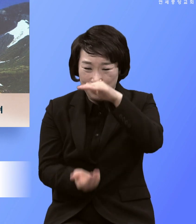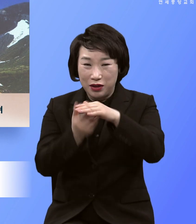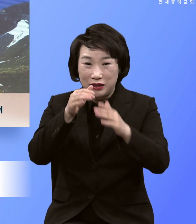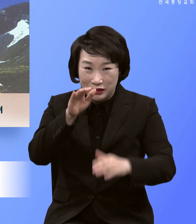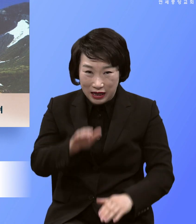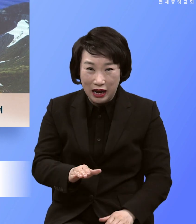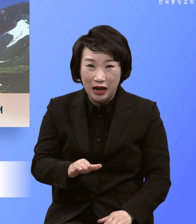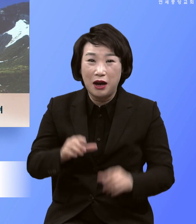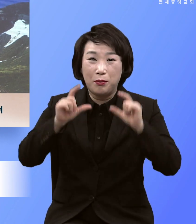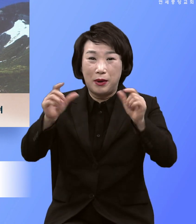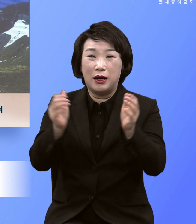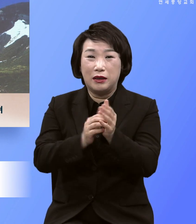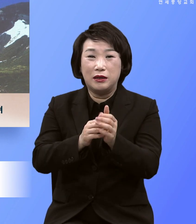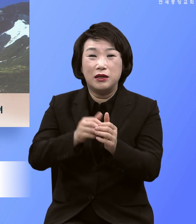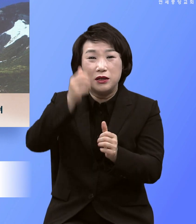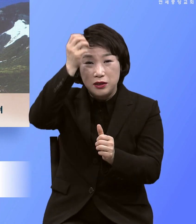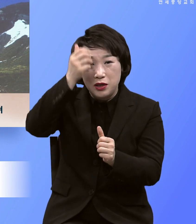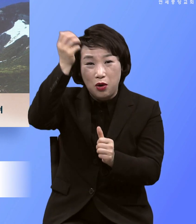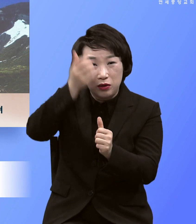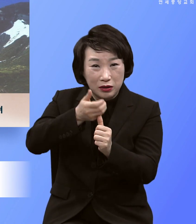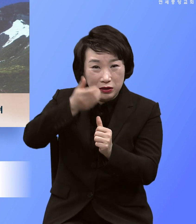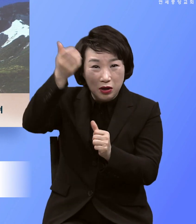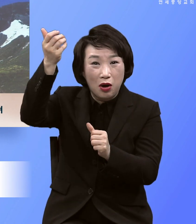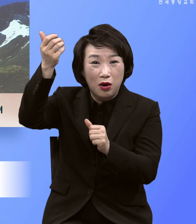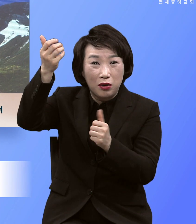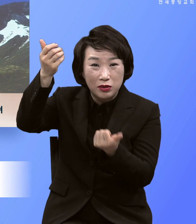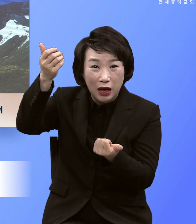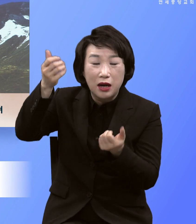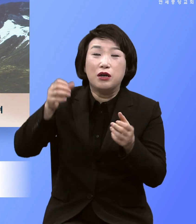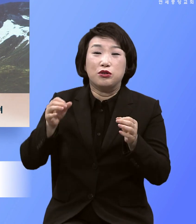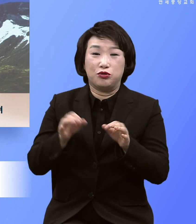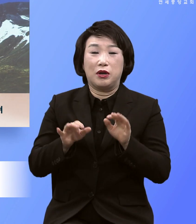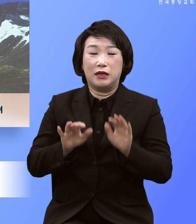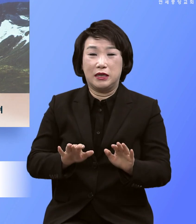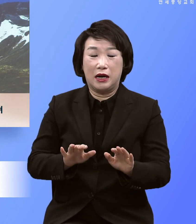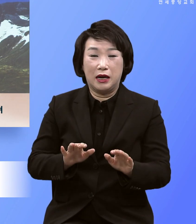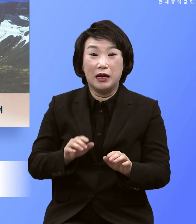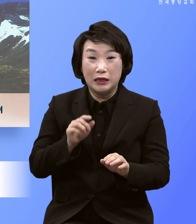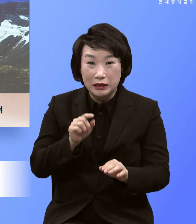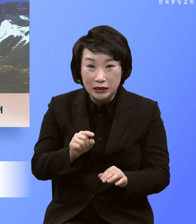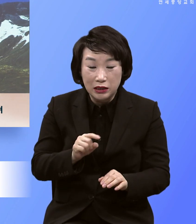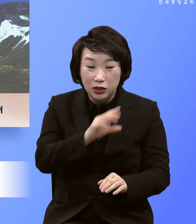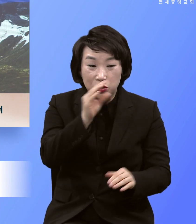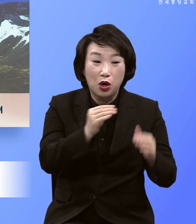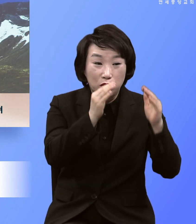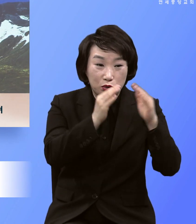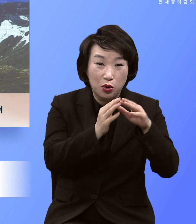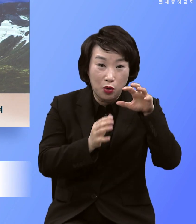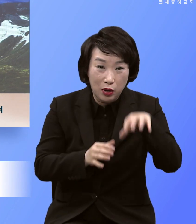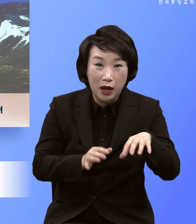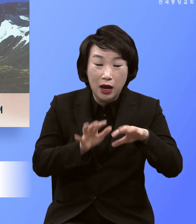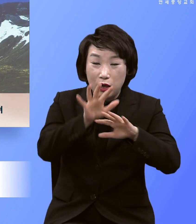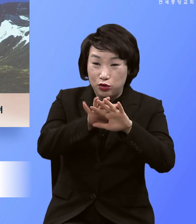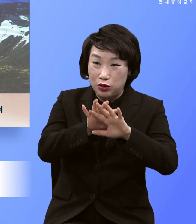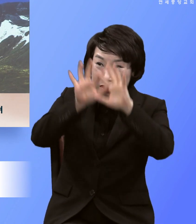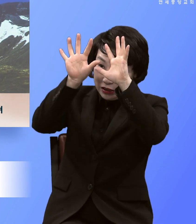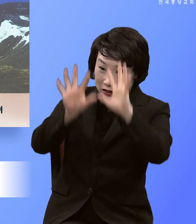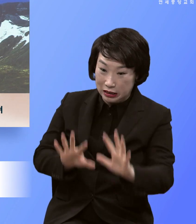이루었다 하시고 영혼이 떠나가는 순간 이 성소의